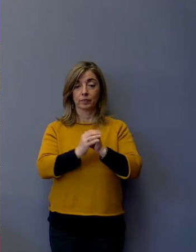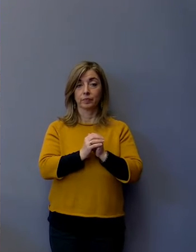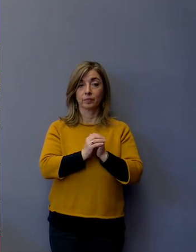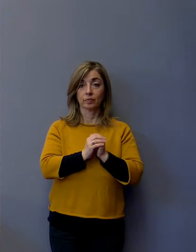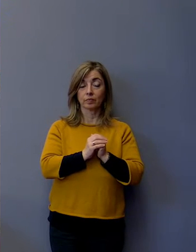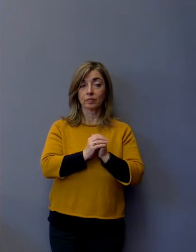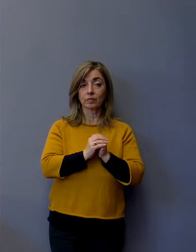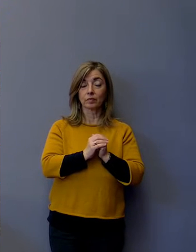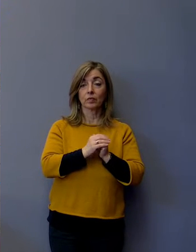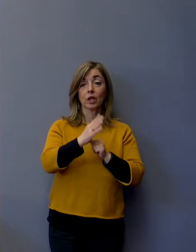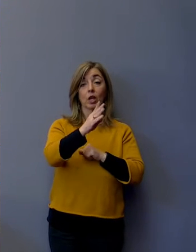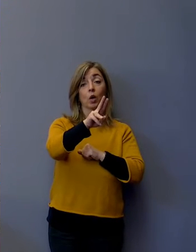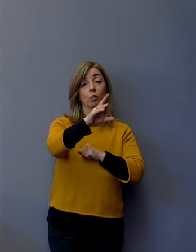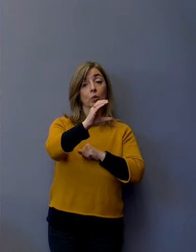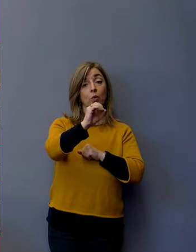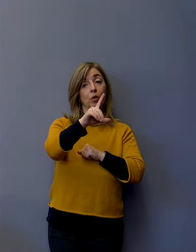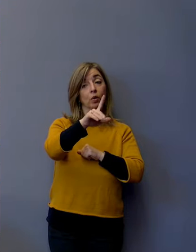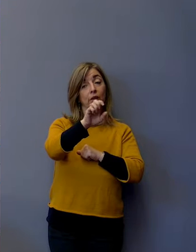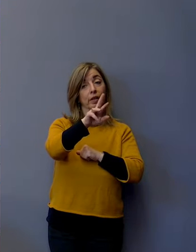consigliera bruccoleri